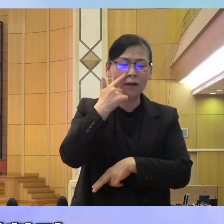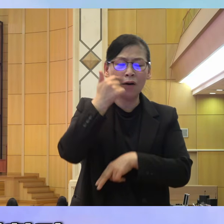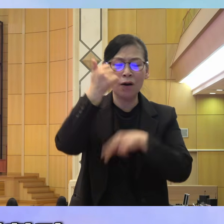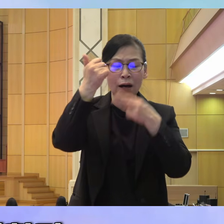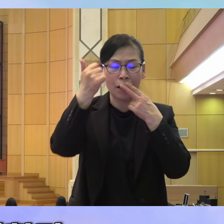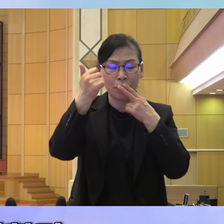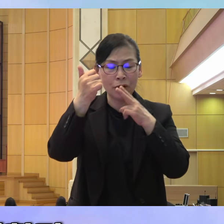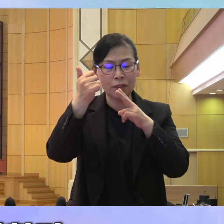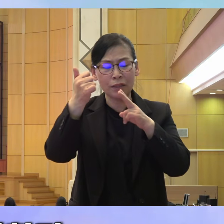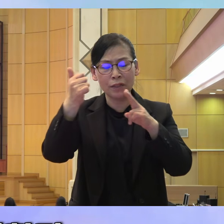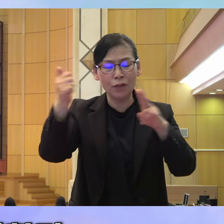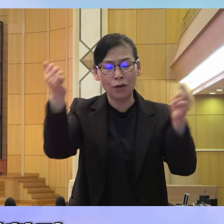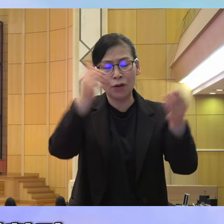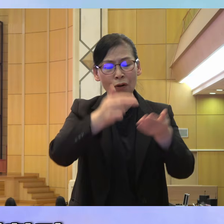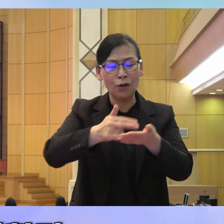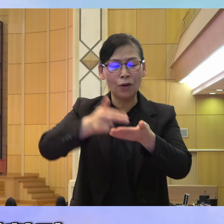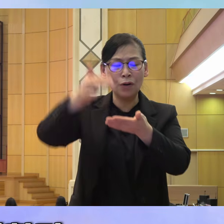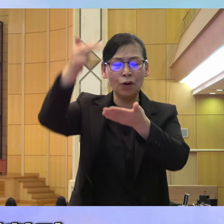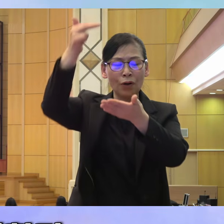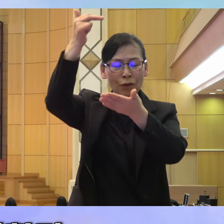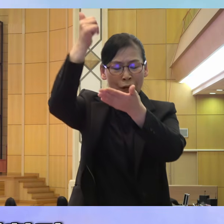아버지여 아버지여